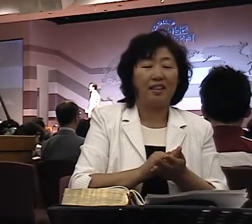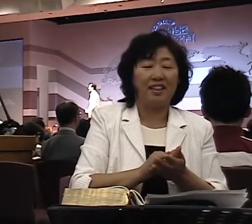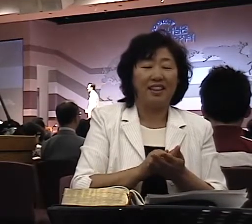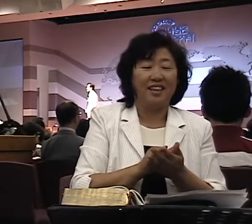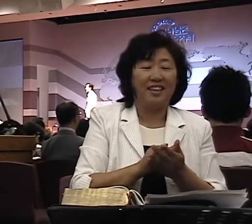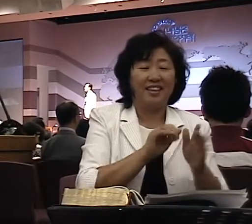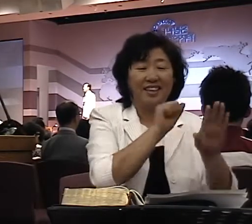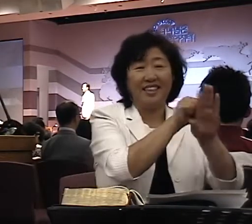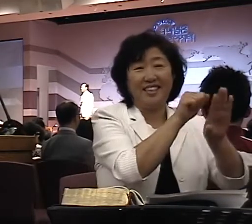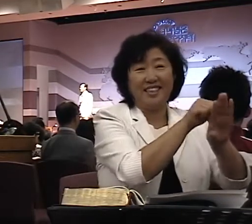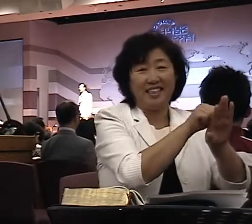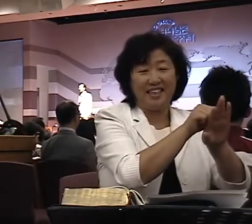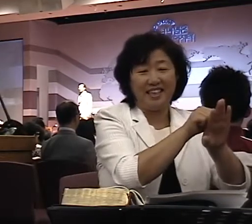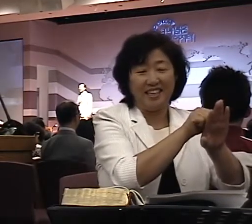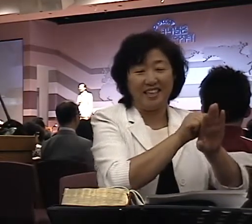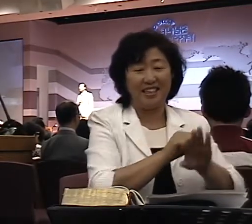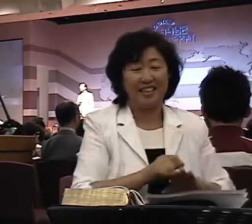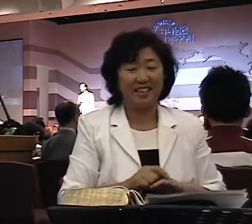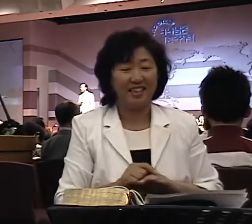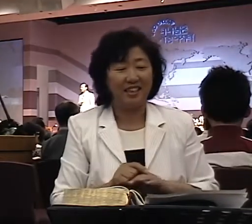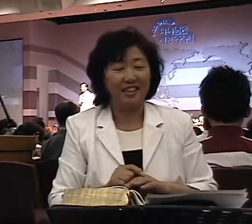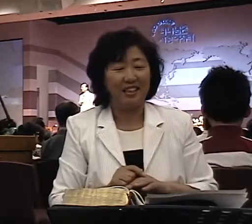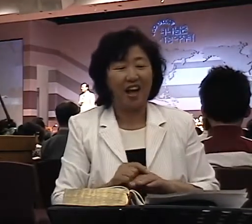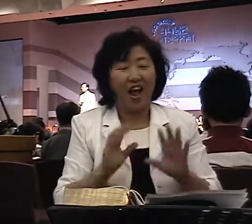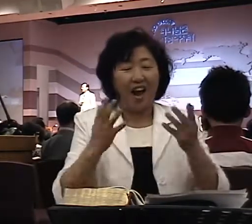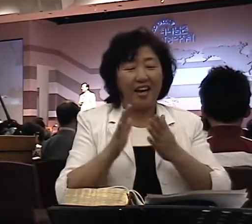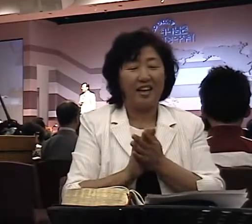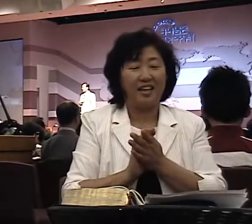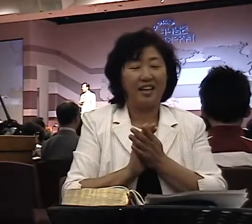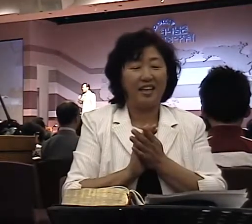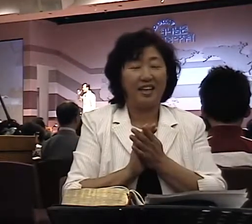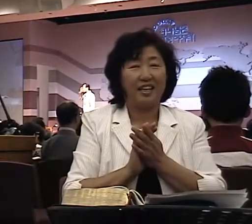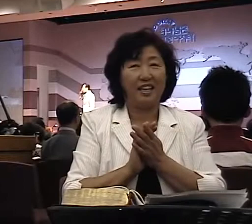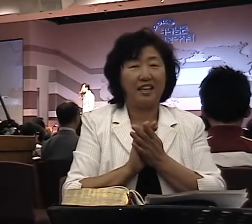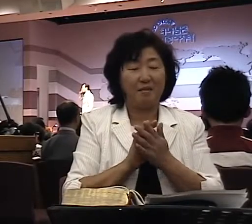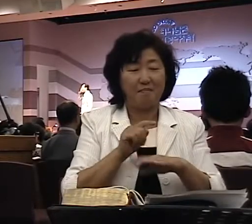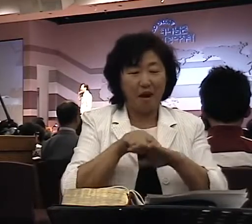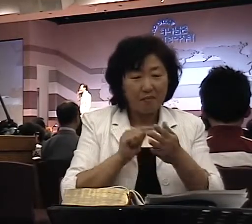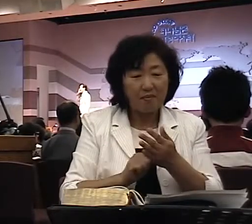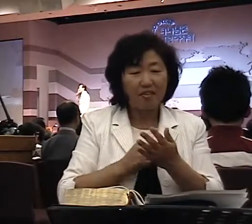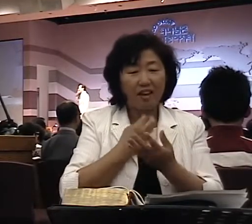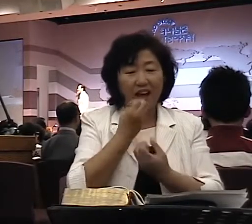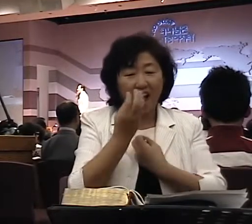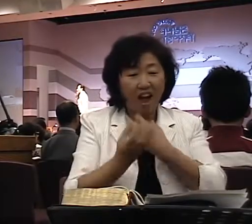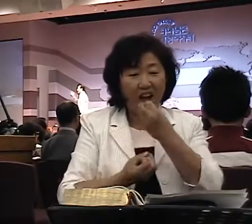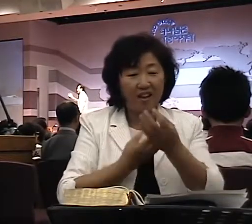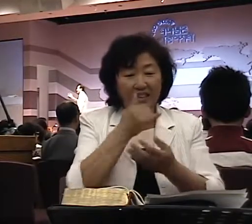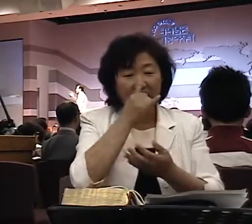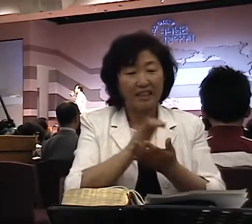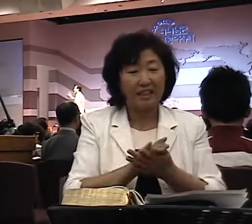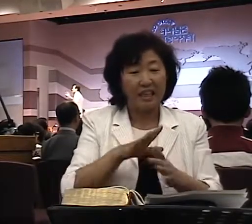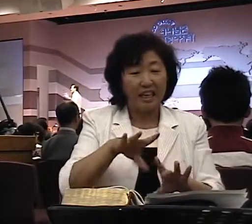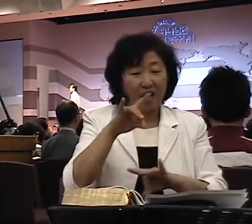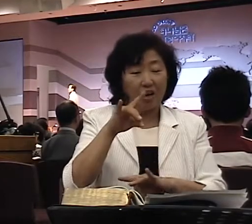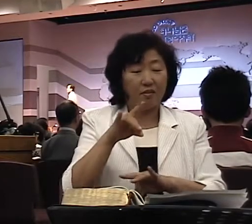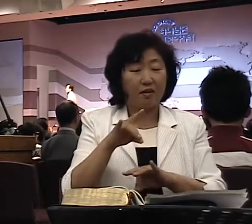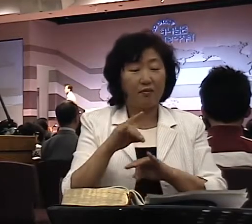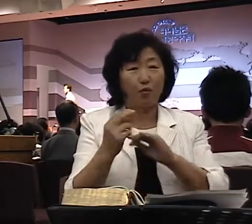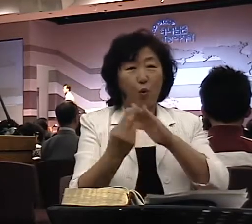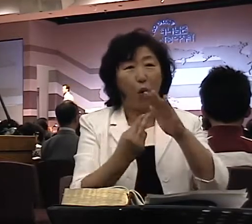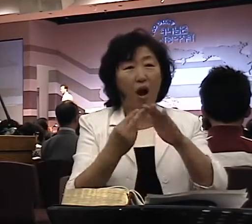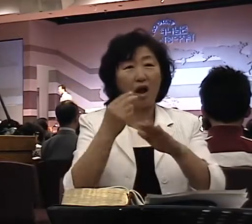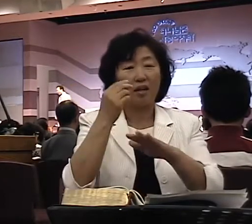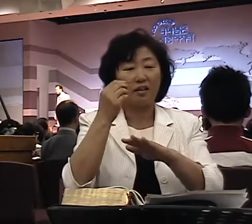순진한 어린아이의 그 마음속에서 나오는 그 간증이지, 간증. 왜냐하면 그가 처음으로 생각한 것은 요한계시록 3장